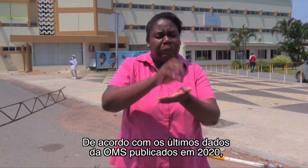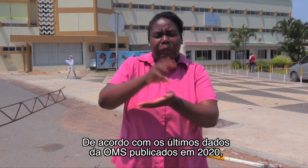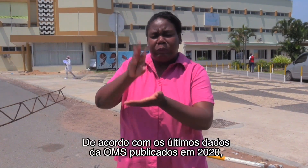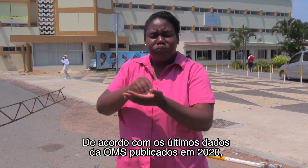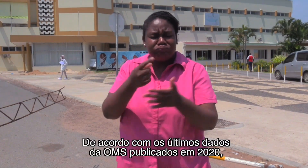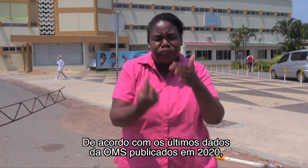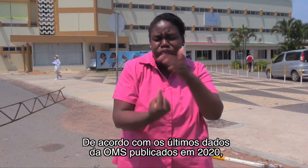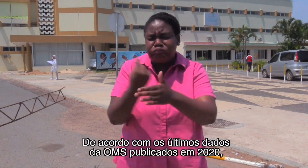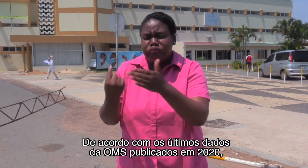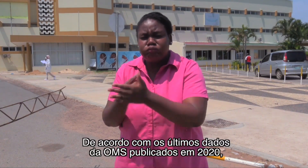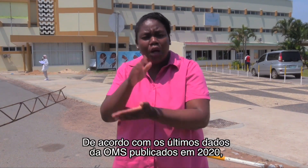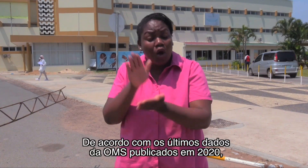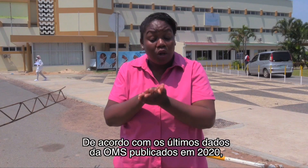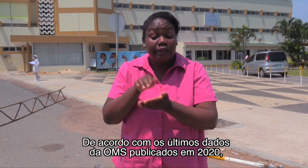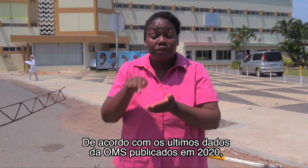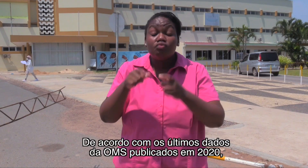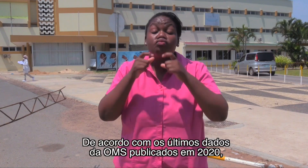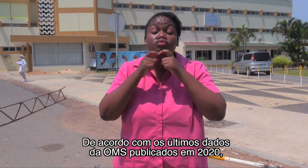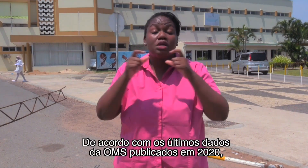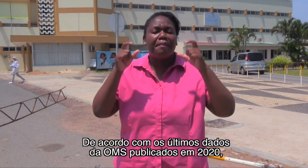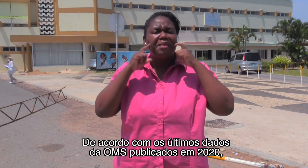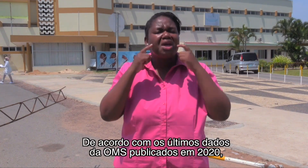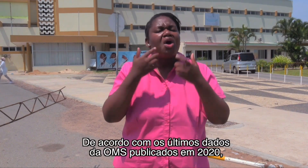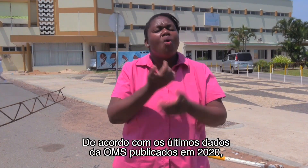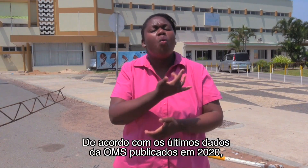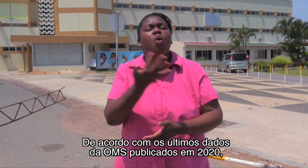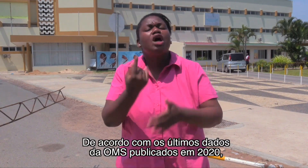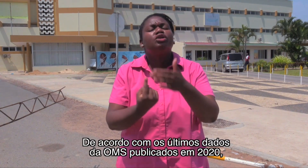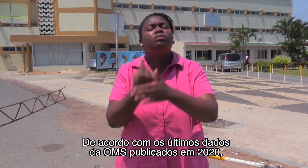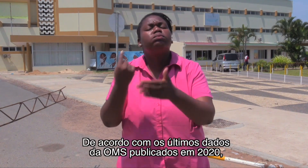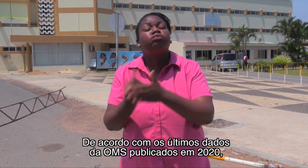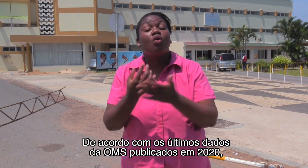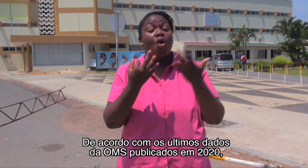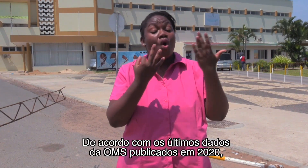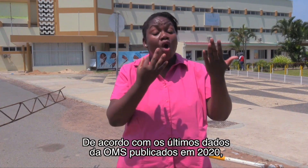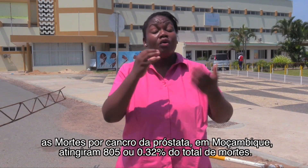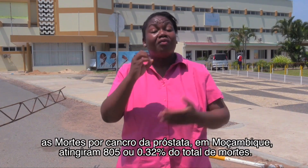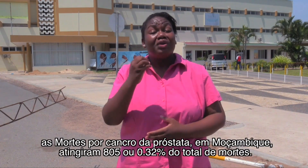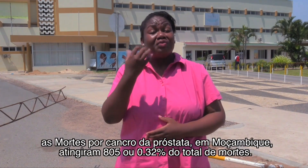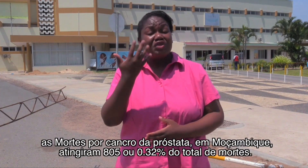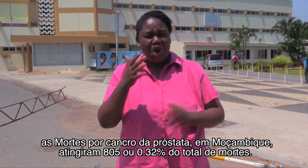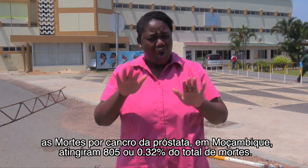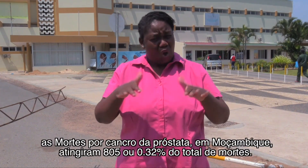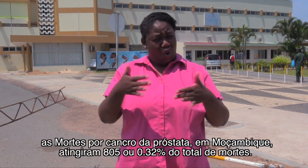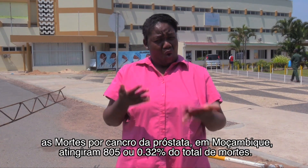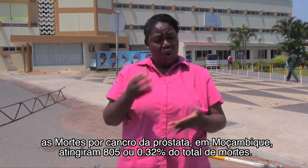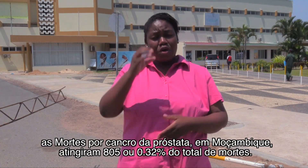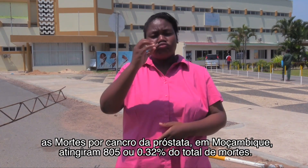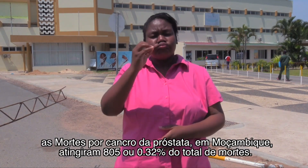De acordo com os últimos dados da OMS, publicados em 2020, as mortes por cancro da próstata